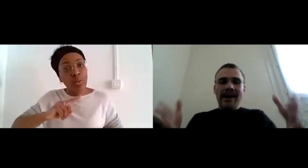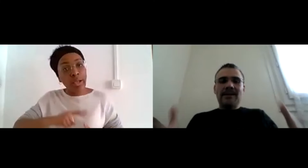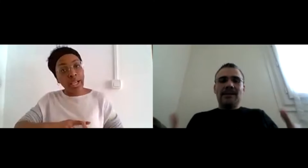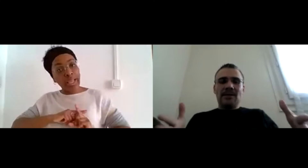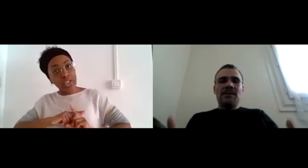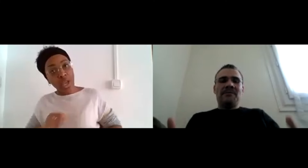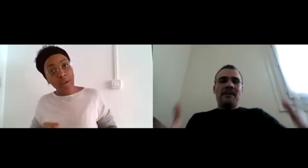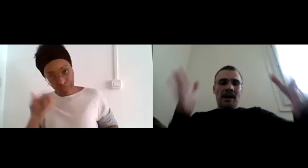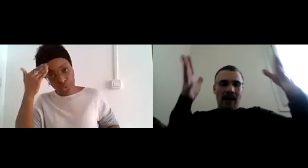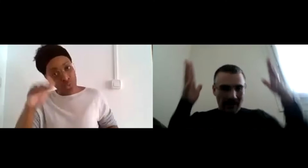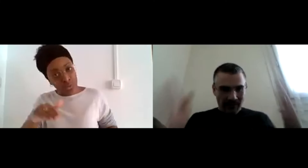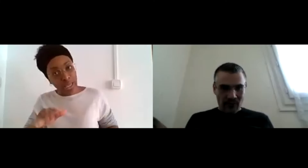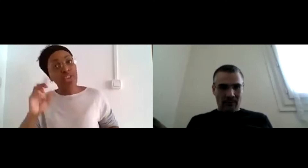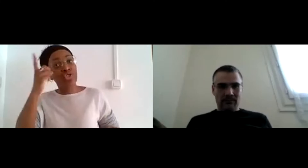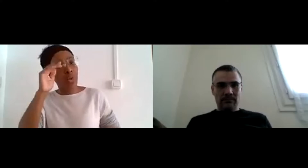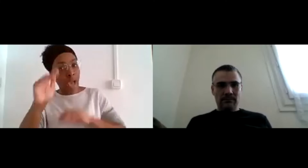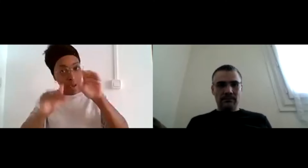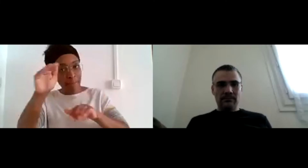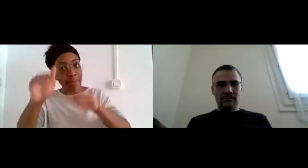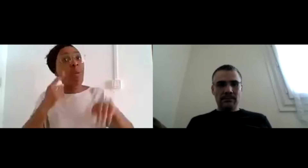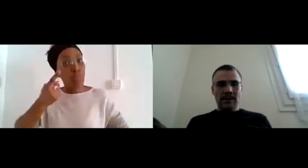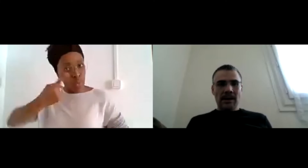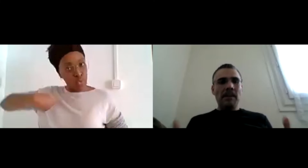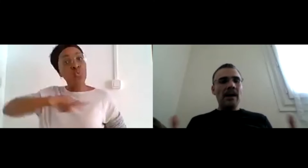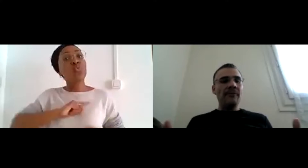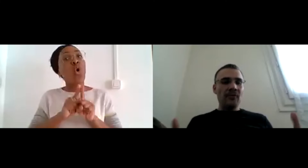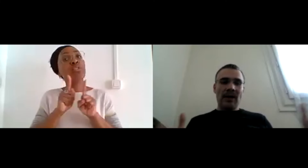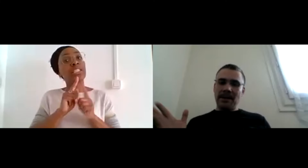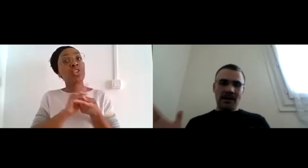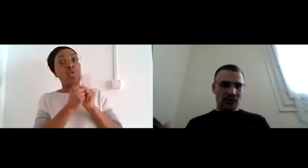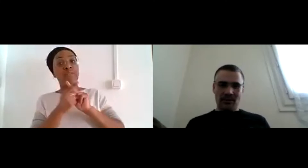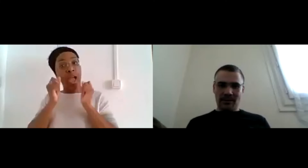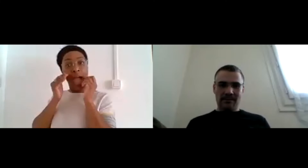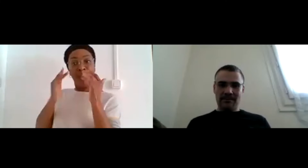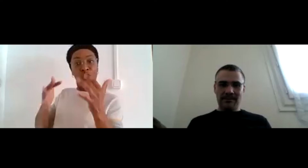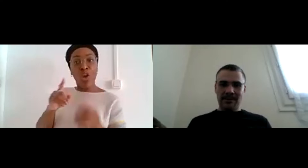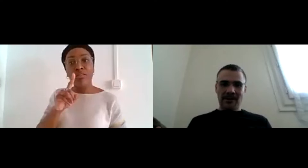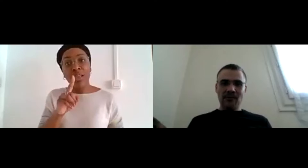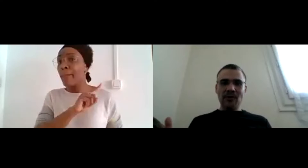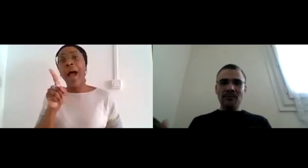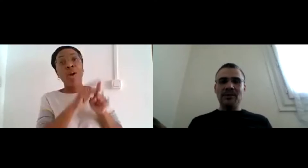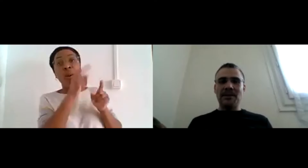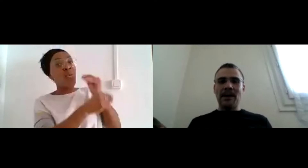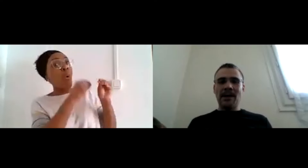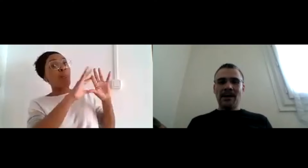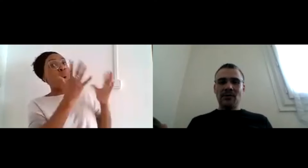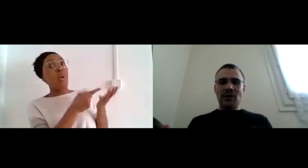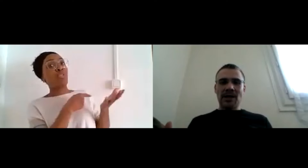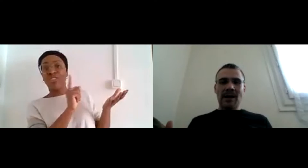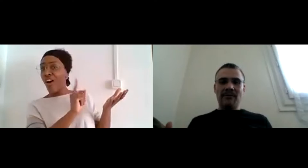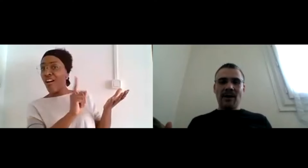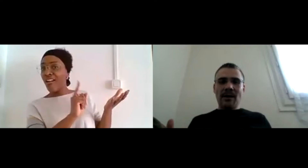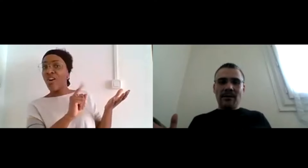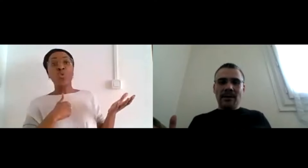à être des hommes et des femmes influents? Pas influents à la manière du monde. Nous, notre but, c'est pas de